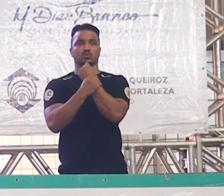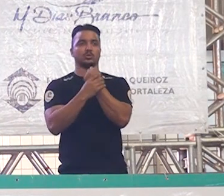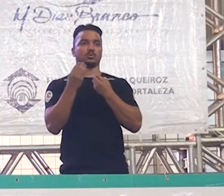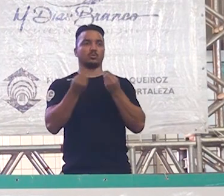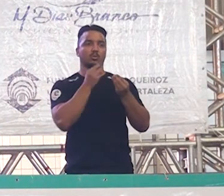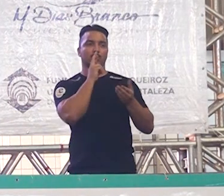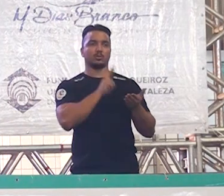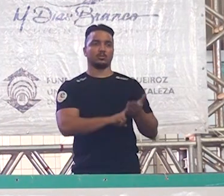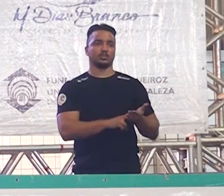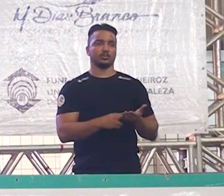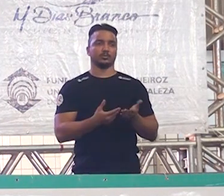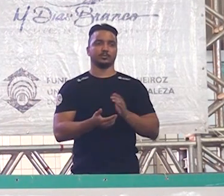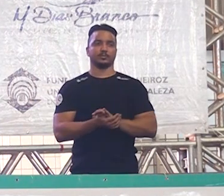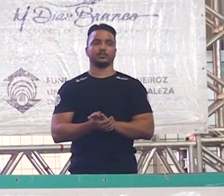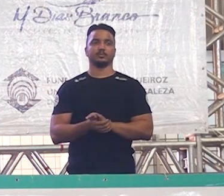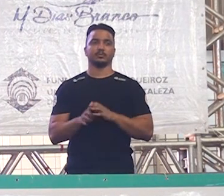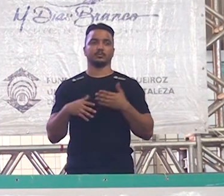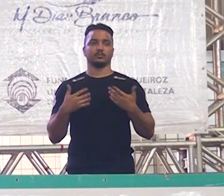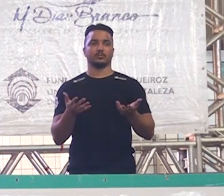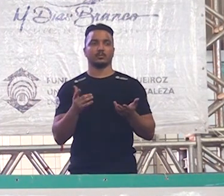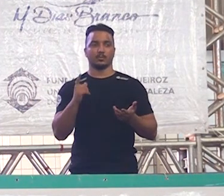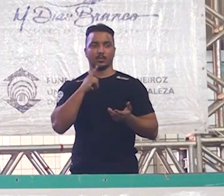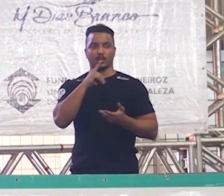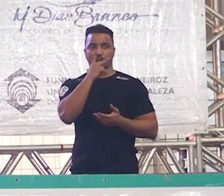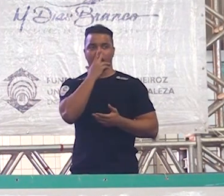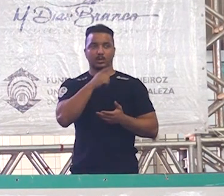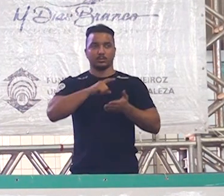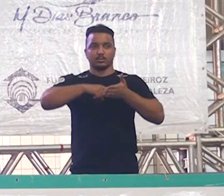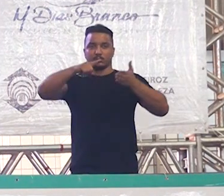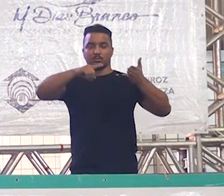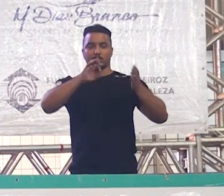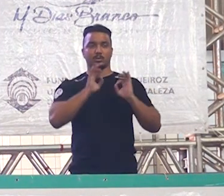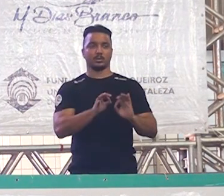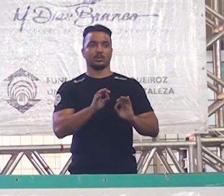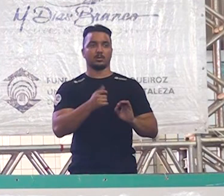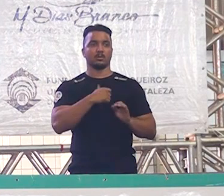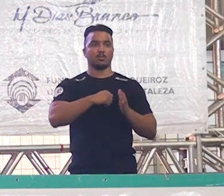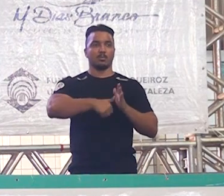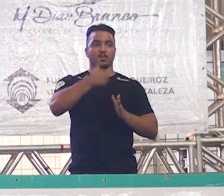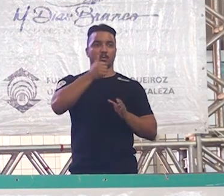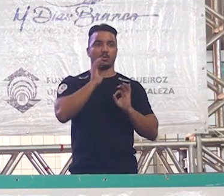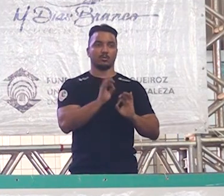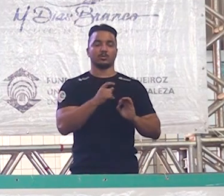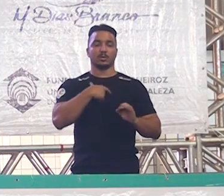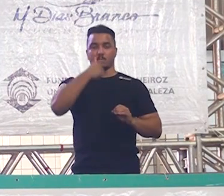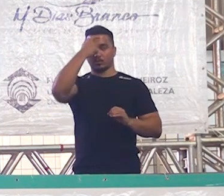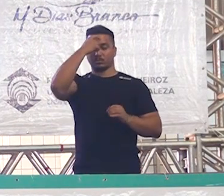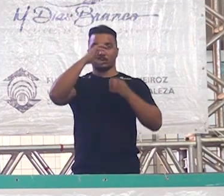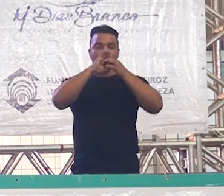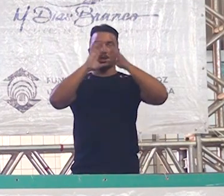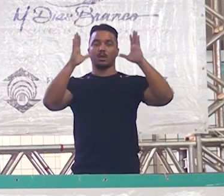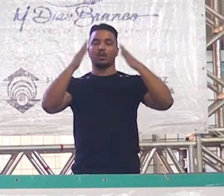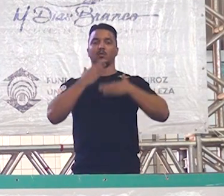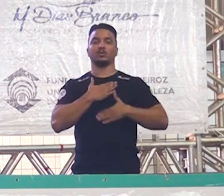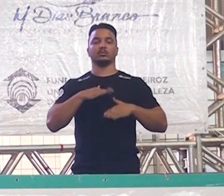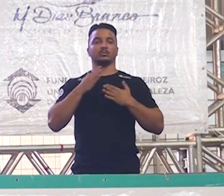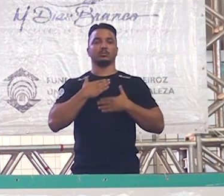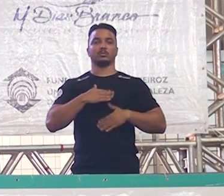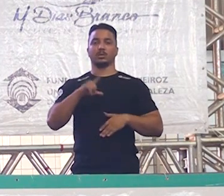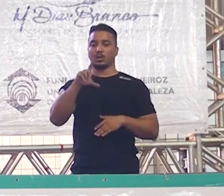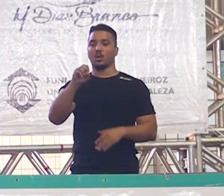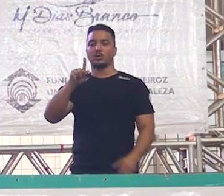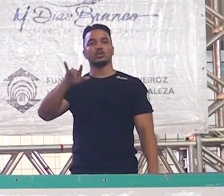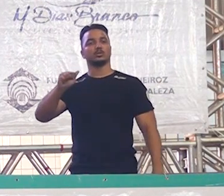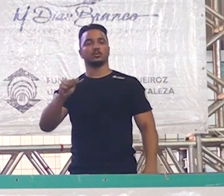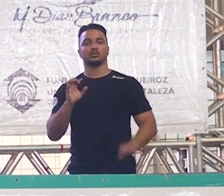nossa resposta. E aí, quando você marcou uma resposta, a primeira vez você está com a mente livre. Então você vai pela lógica,